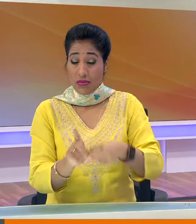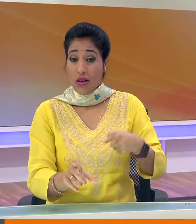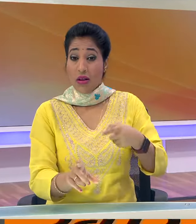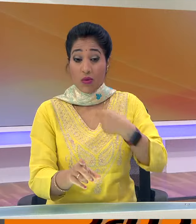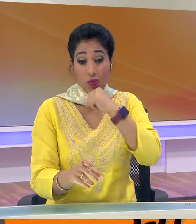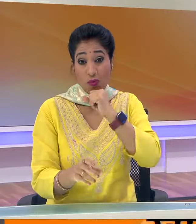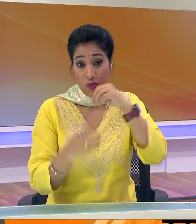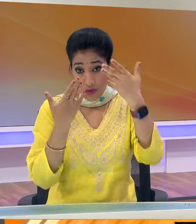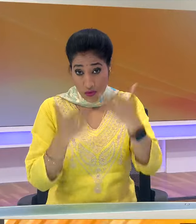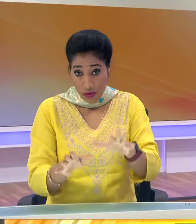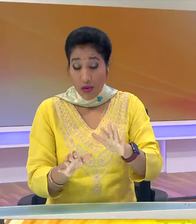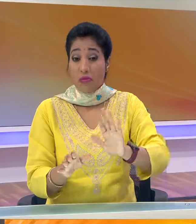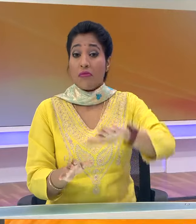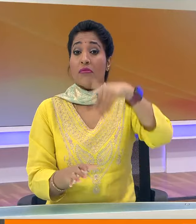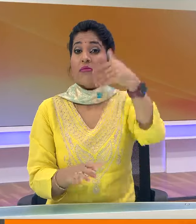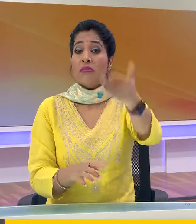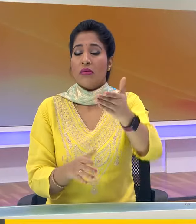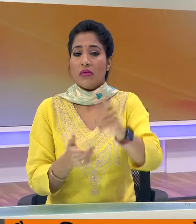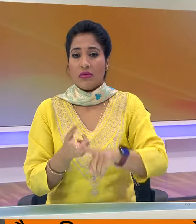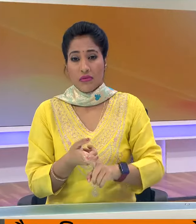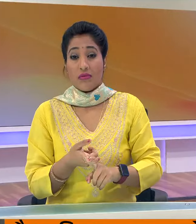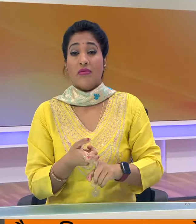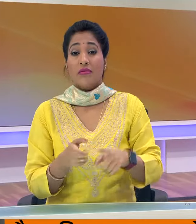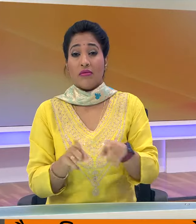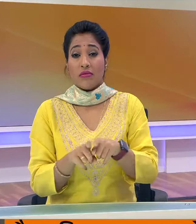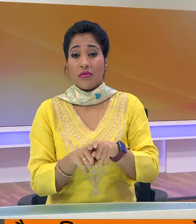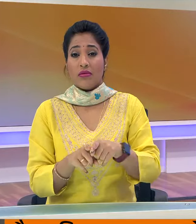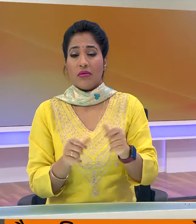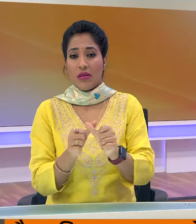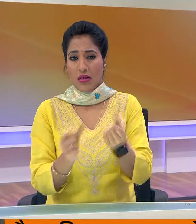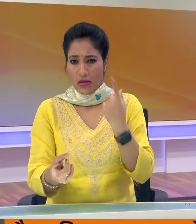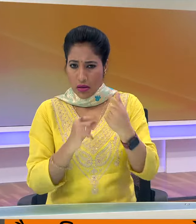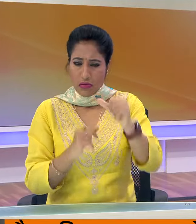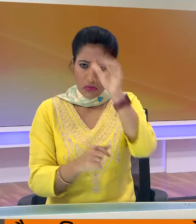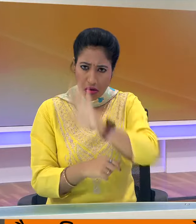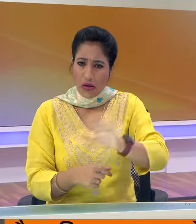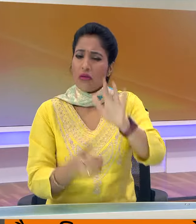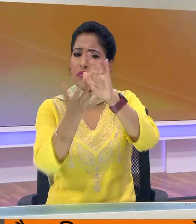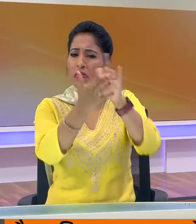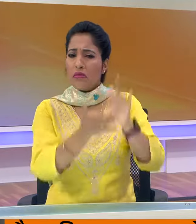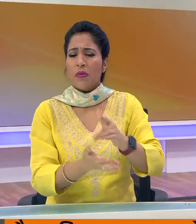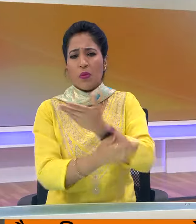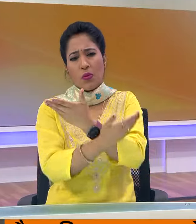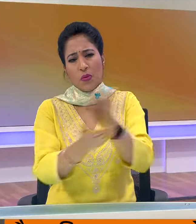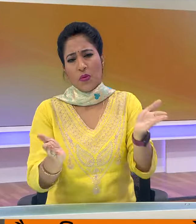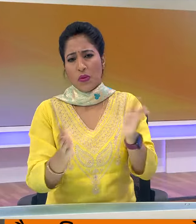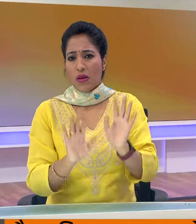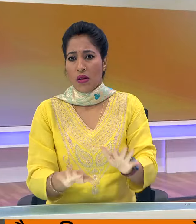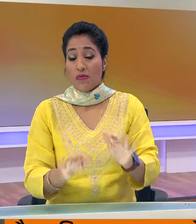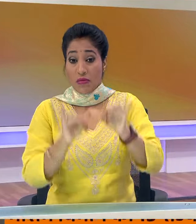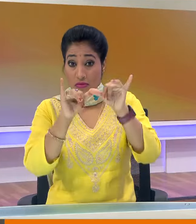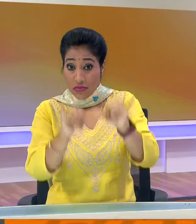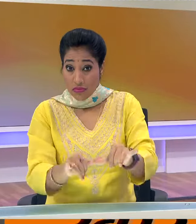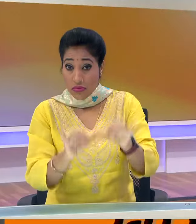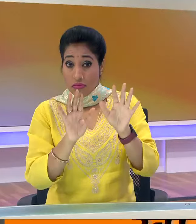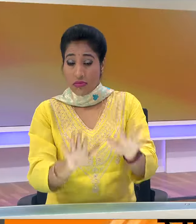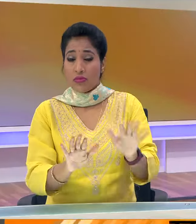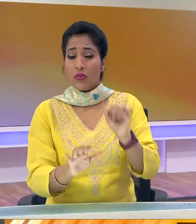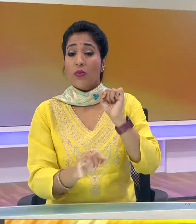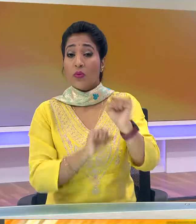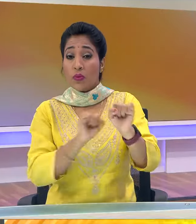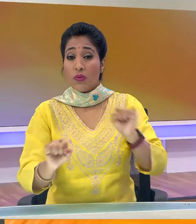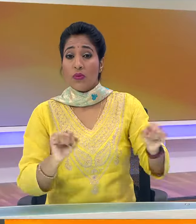70 बरस की उद्धत जो लोग असम या भारतवर्ष में बसवास करते हैं, उन लोग